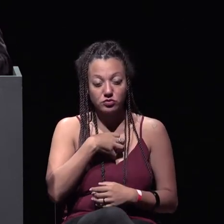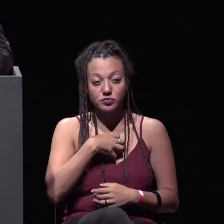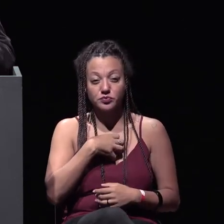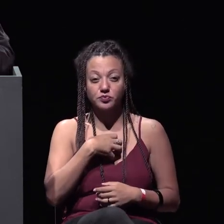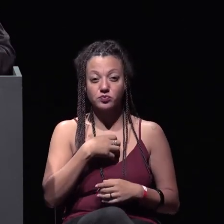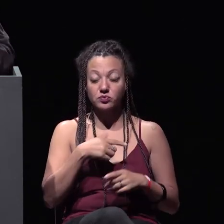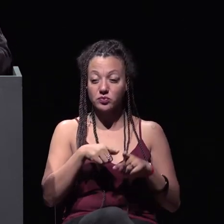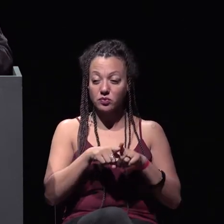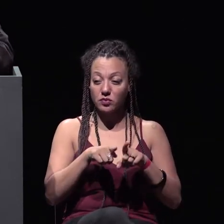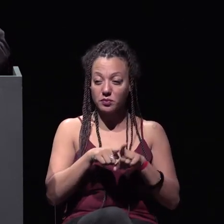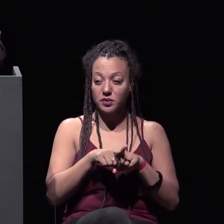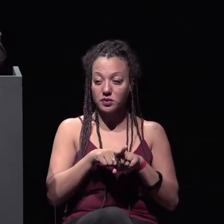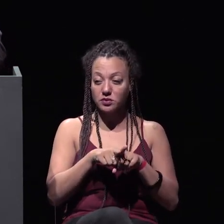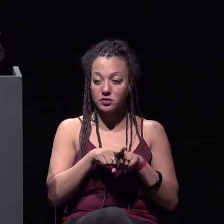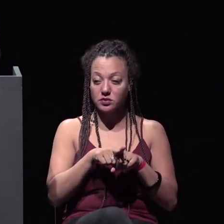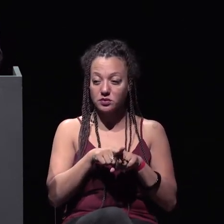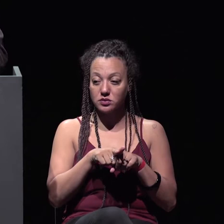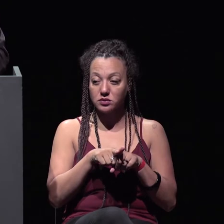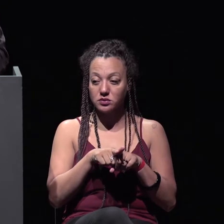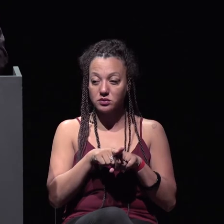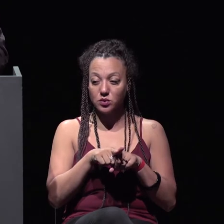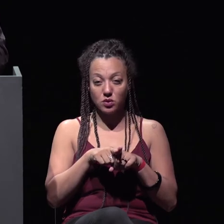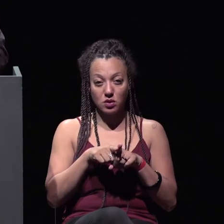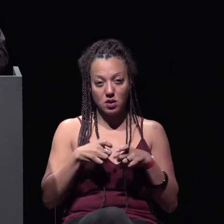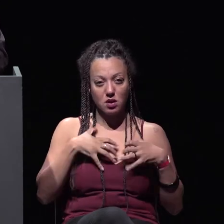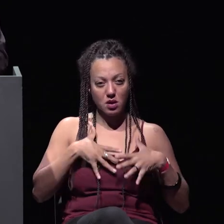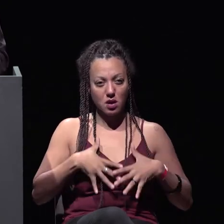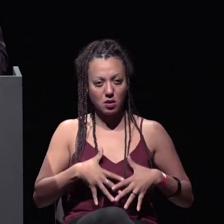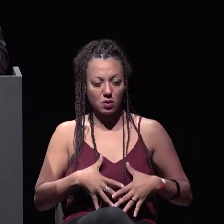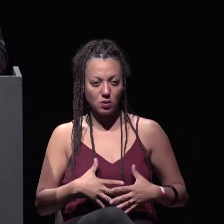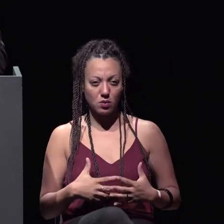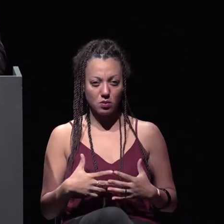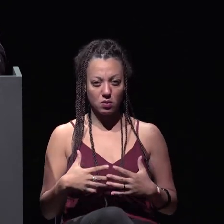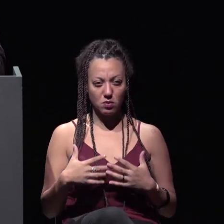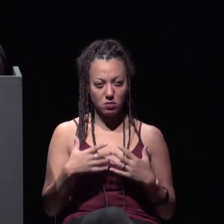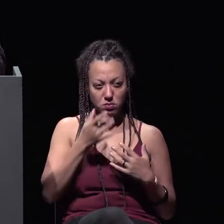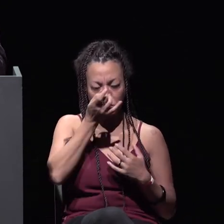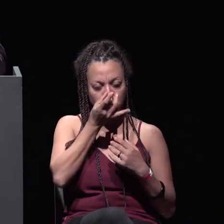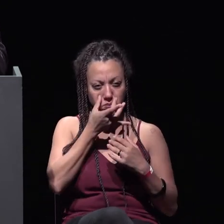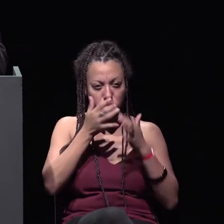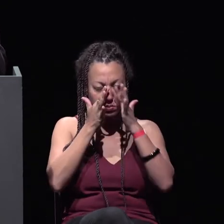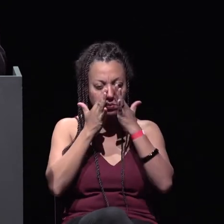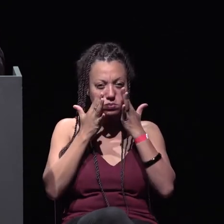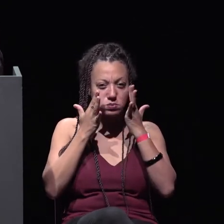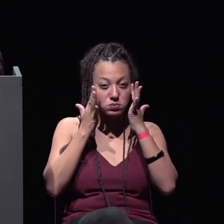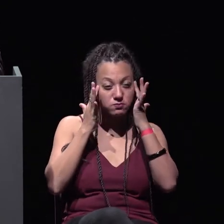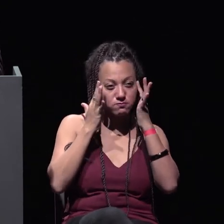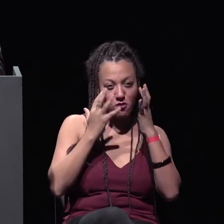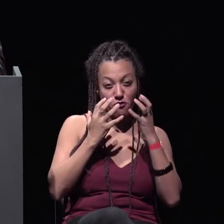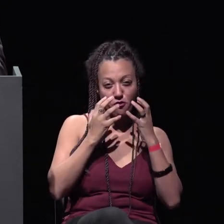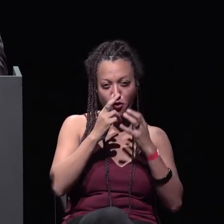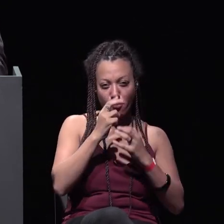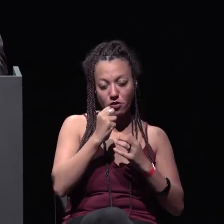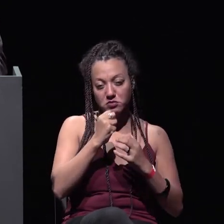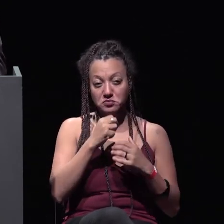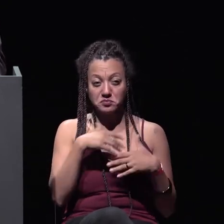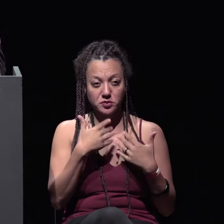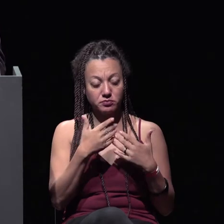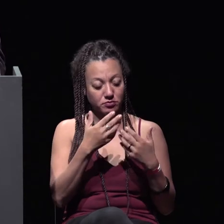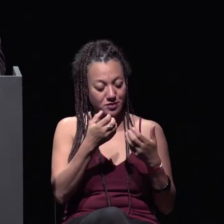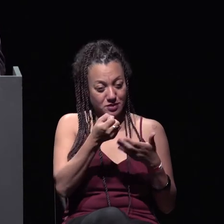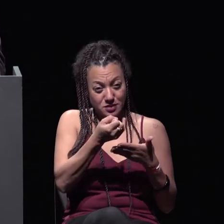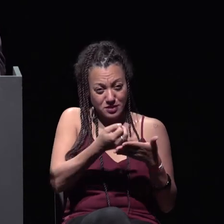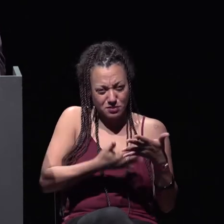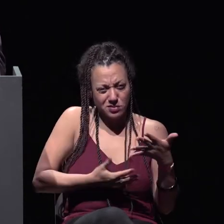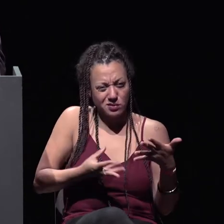as grandes a estilizações de tratamento mais agudas então essas descrições nessa essa como